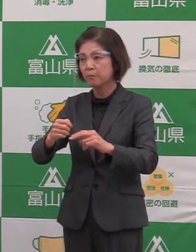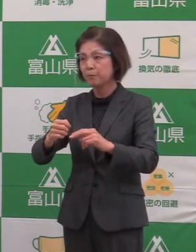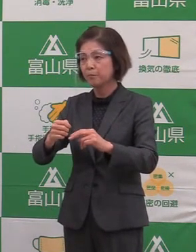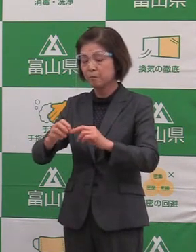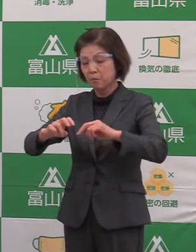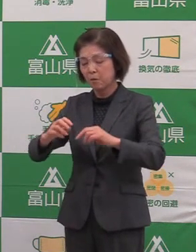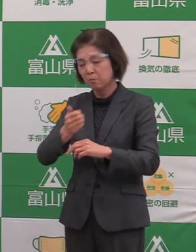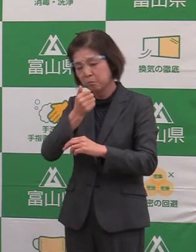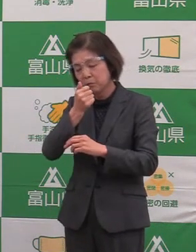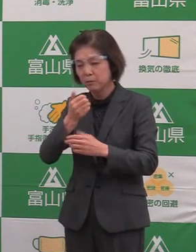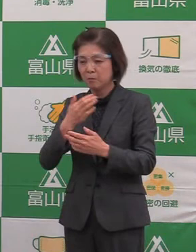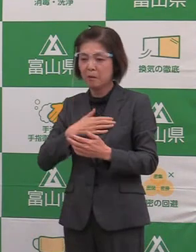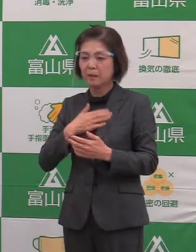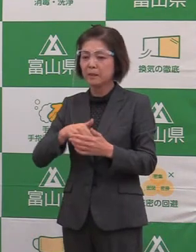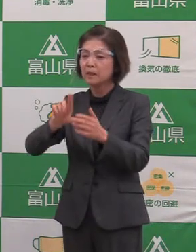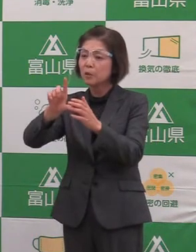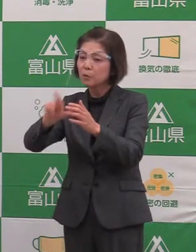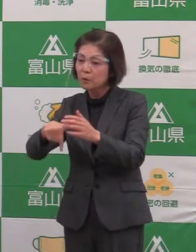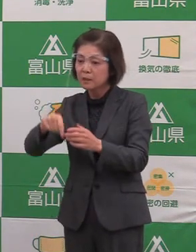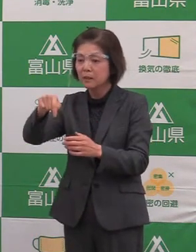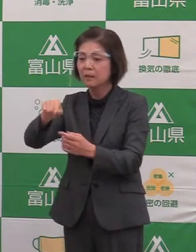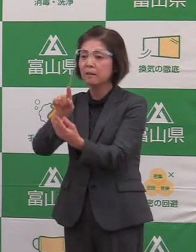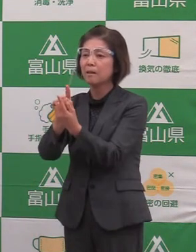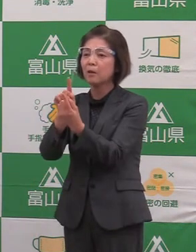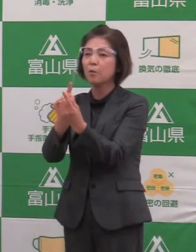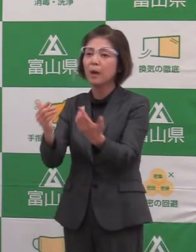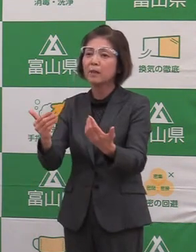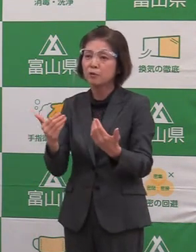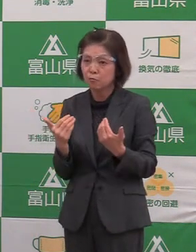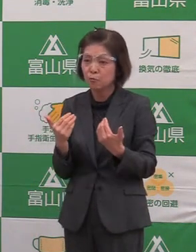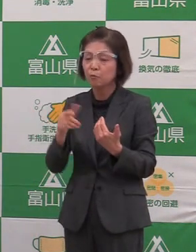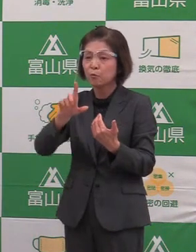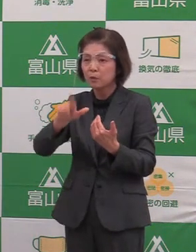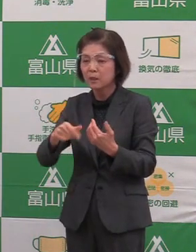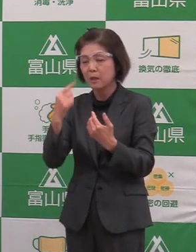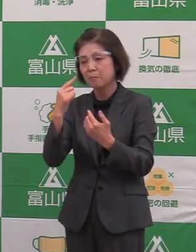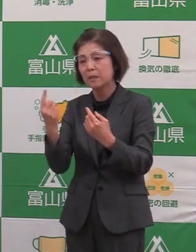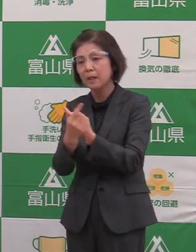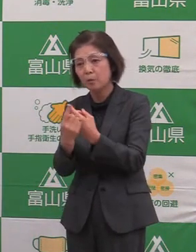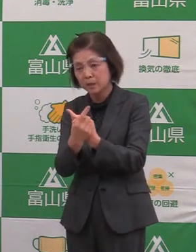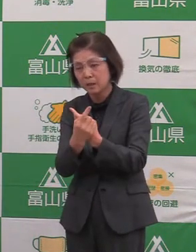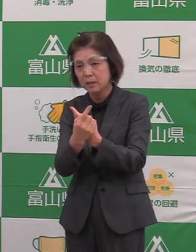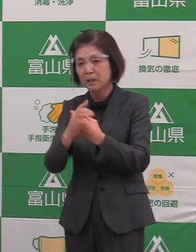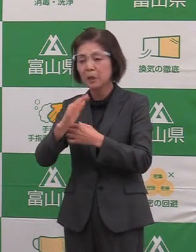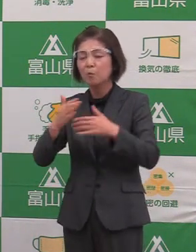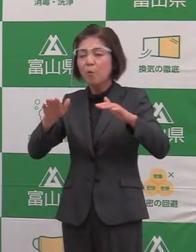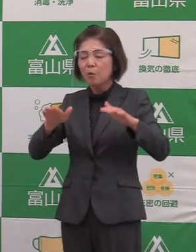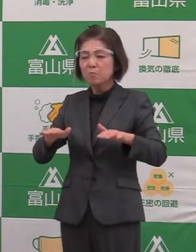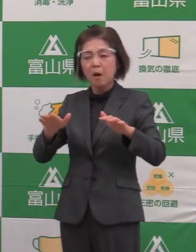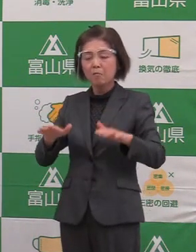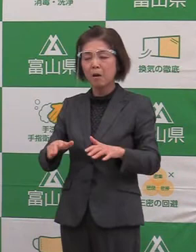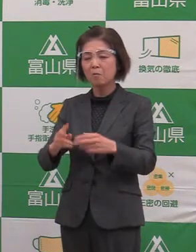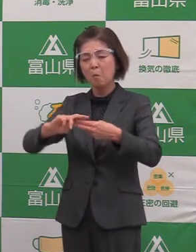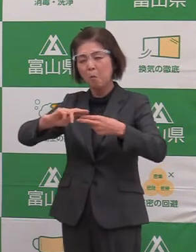またそれに対応する必要がある場合には見直すこともあろうかと思いますが、現時点では何も分かりませんので